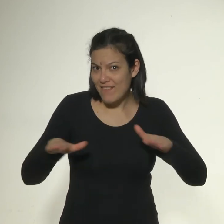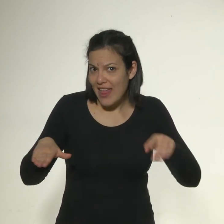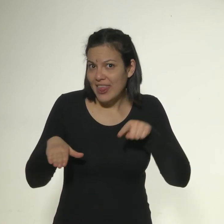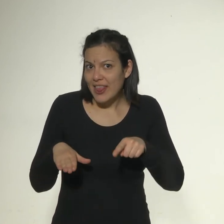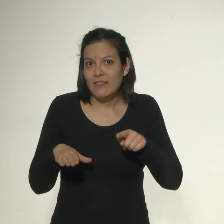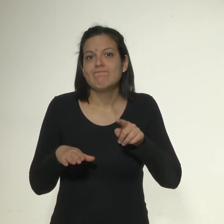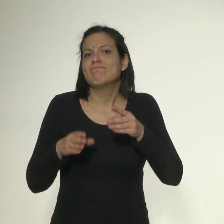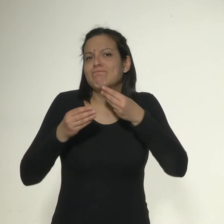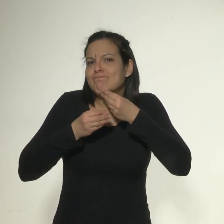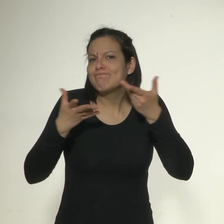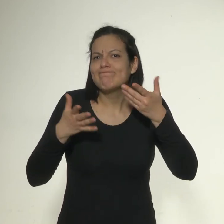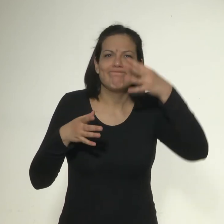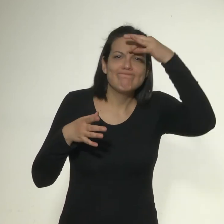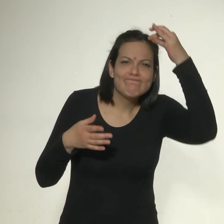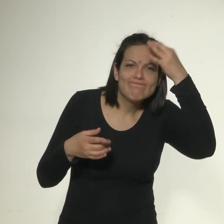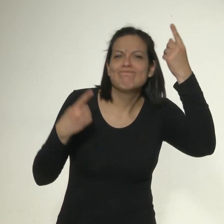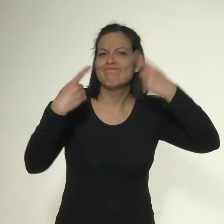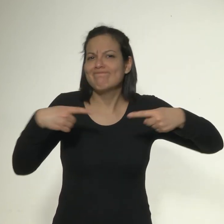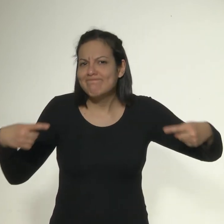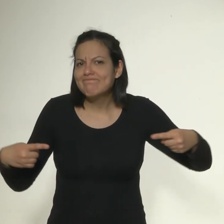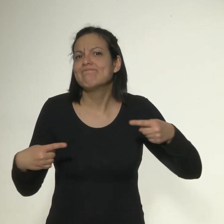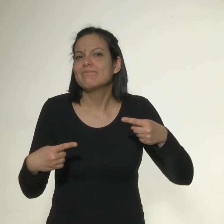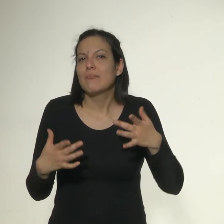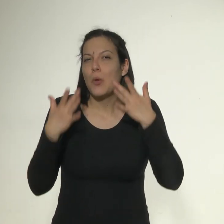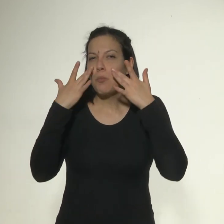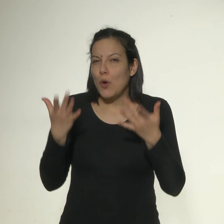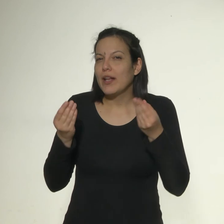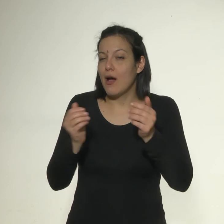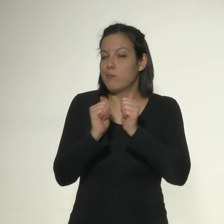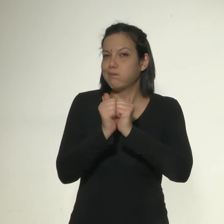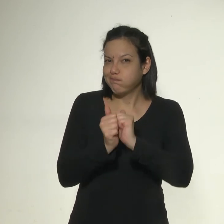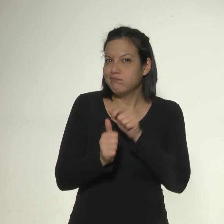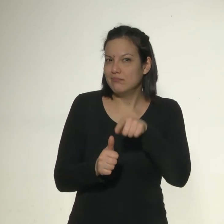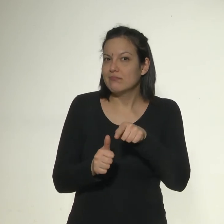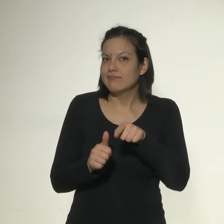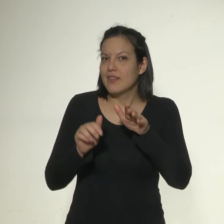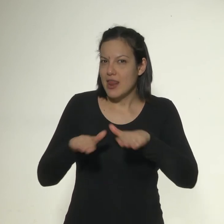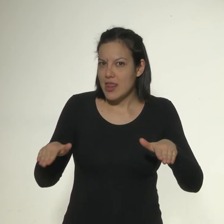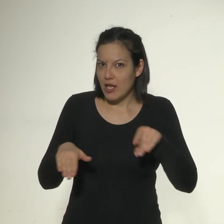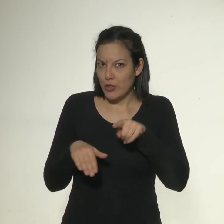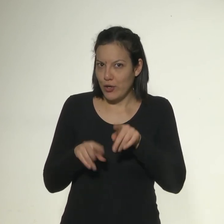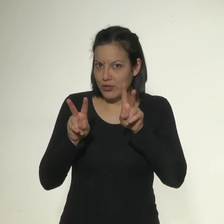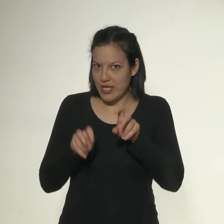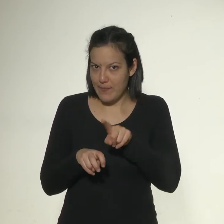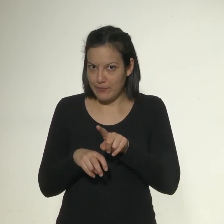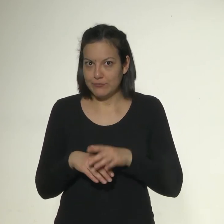la realización de cualquier tipo de representación o espectáculo con dicho contenido.